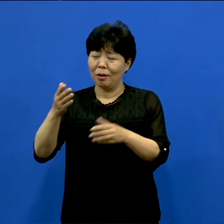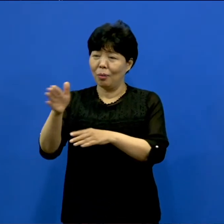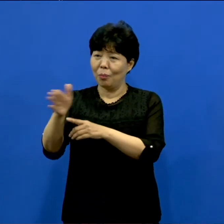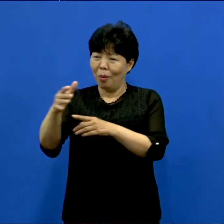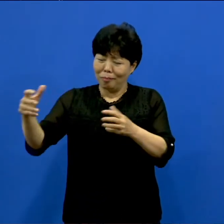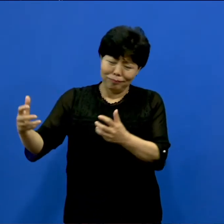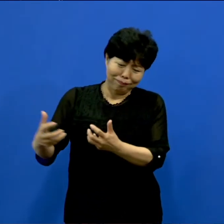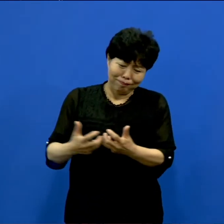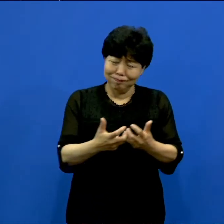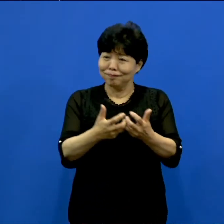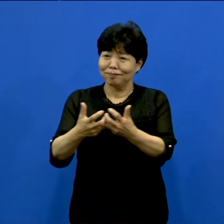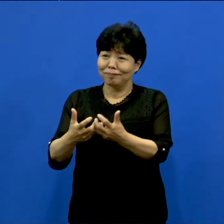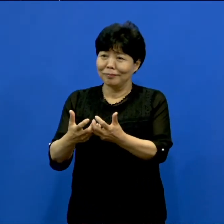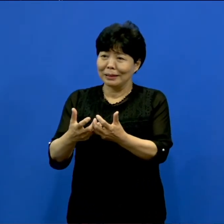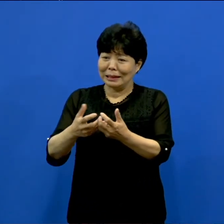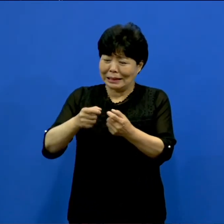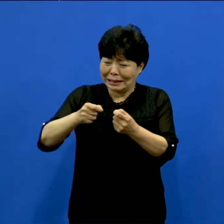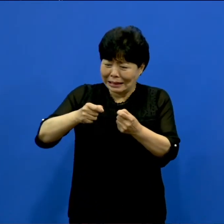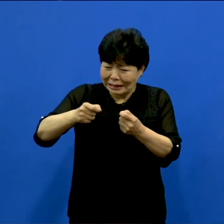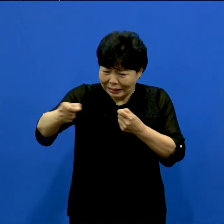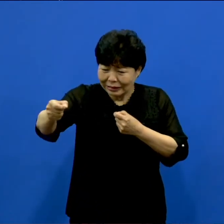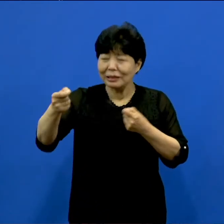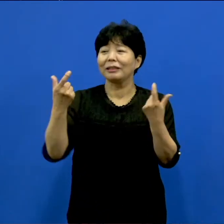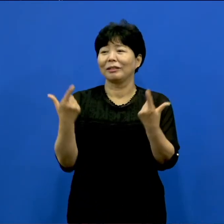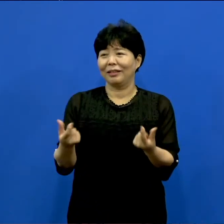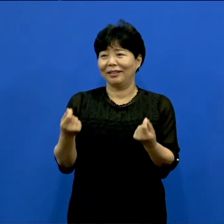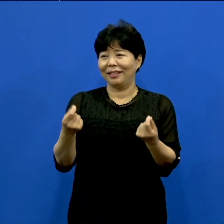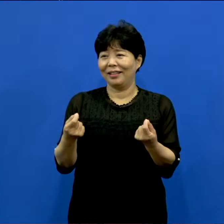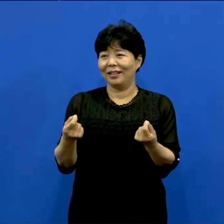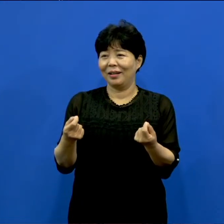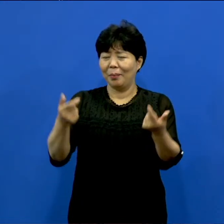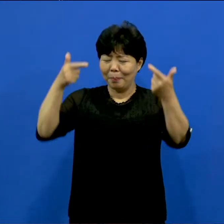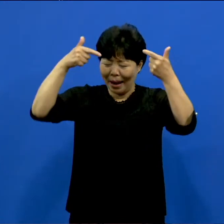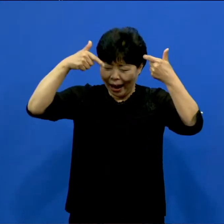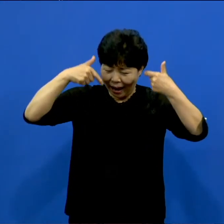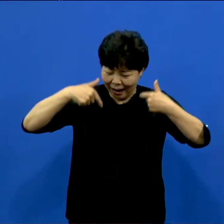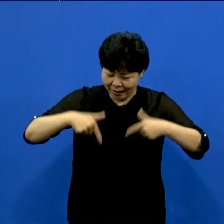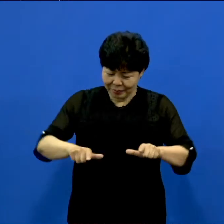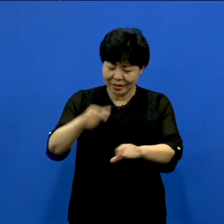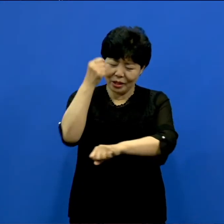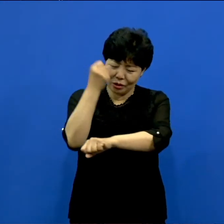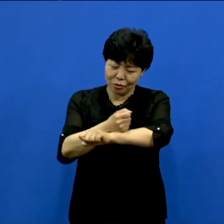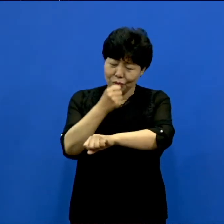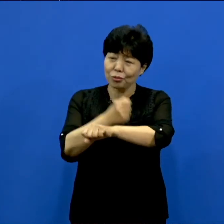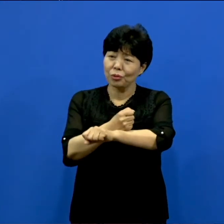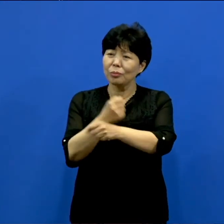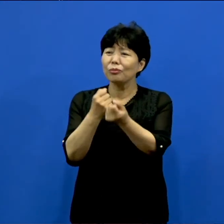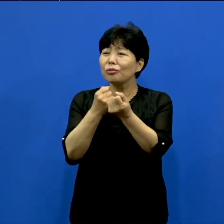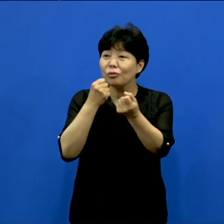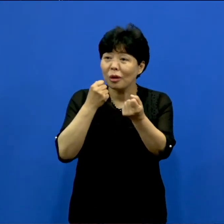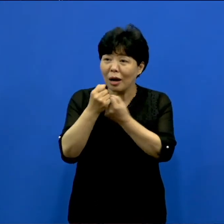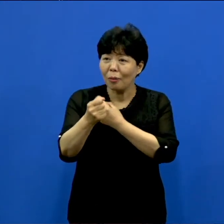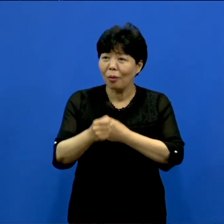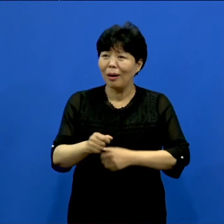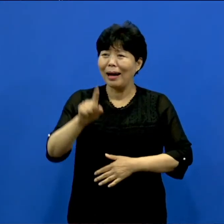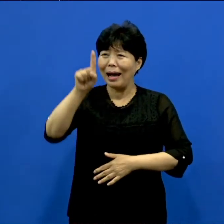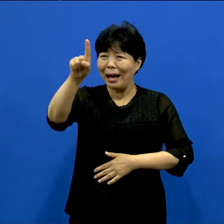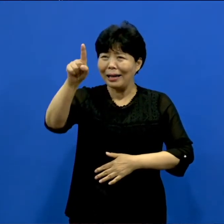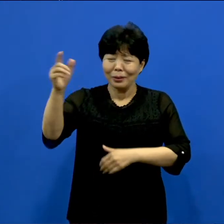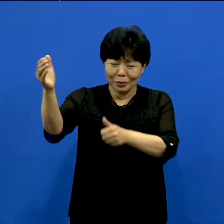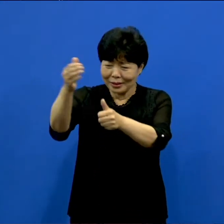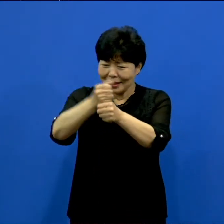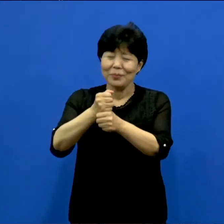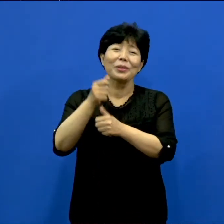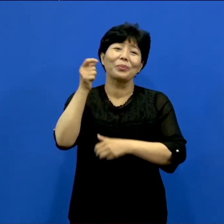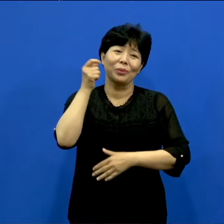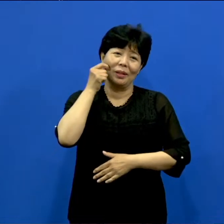이제 중요한 대목이 뭐예요? 밤이 맞도록 수고하였지만 잡은 것이 없습니다라는 자기 경험의 세계, 자기